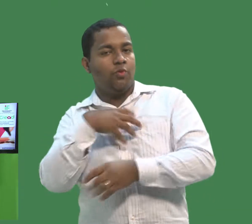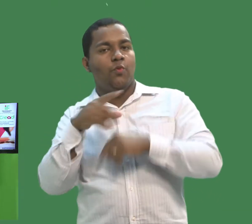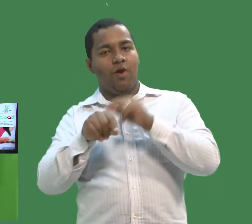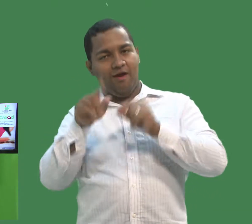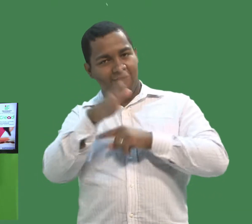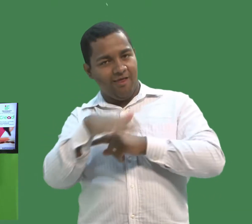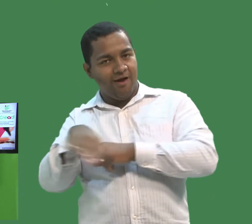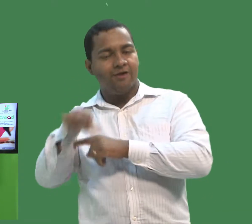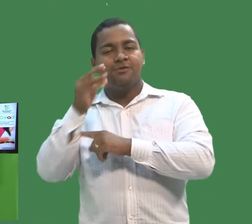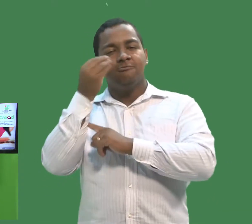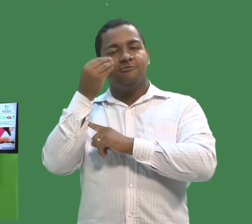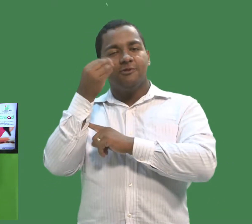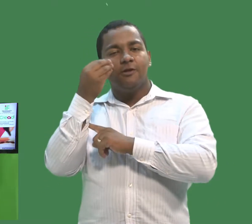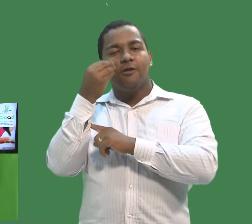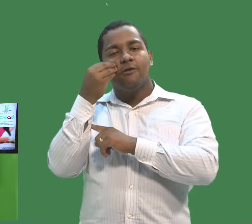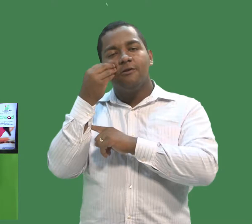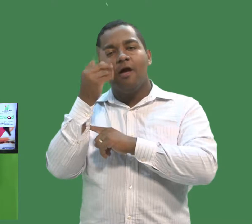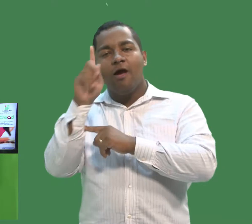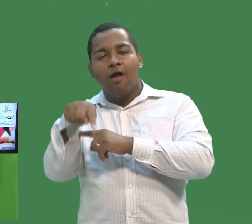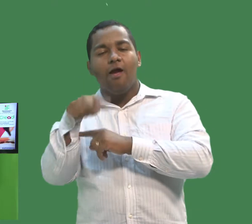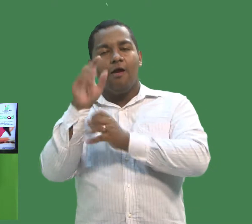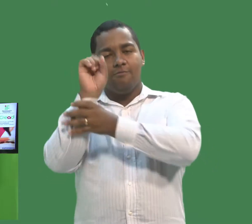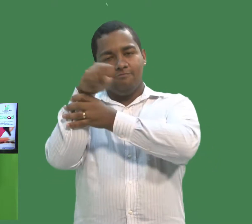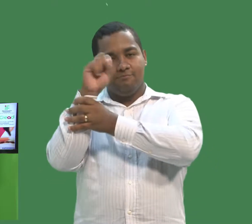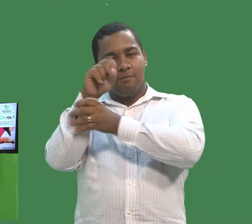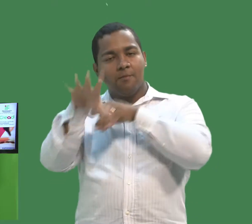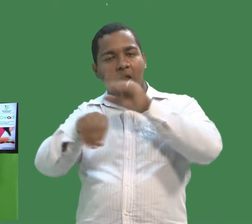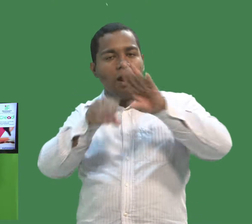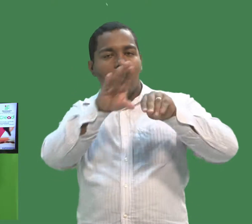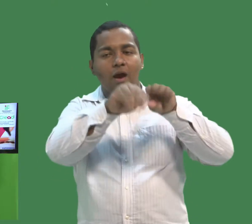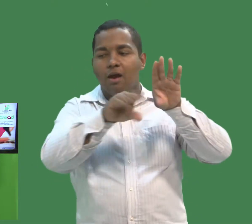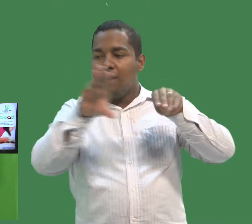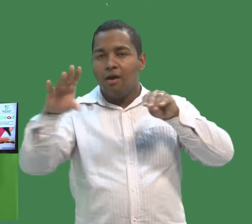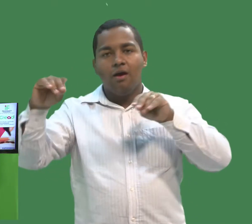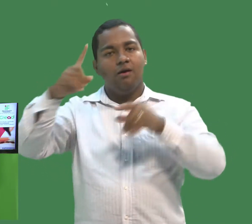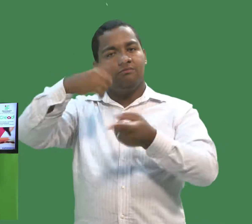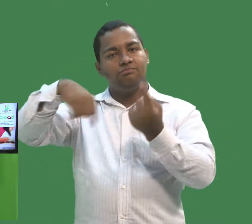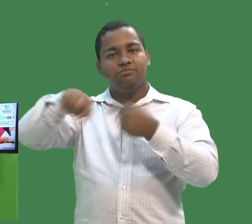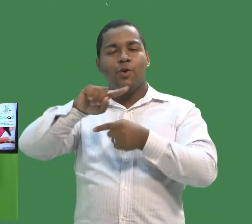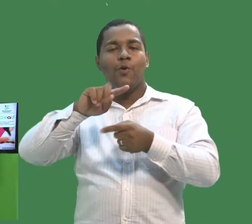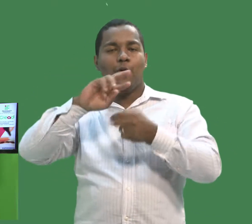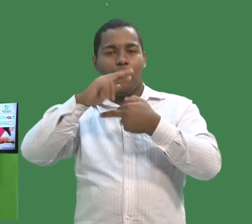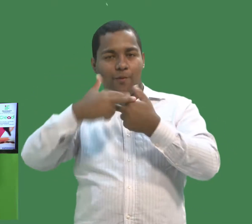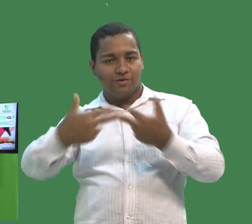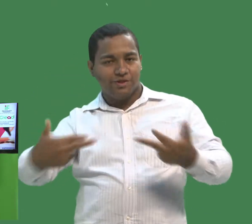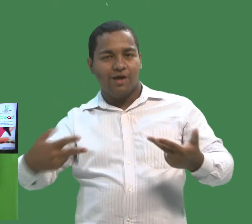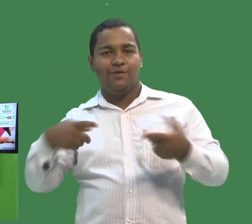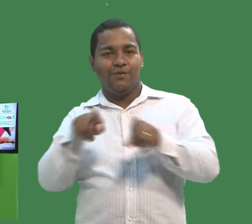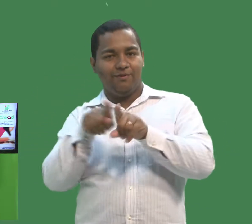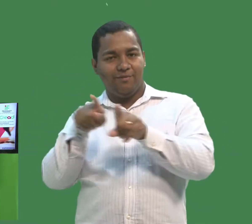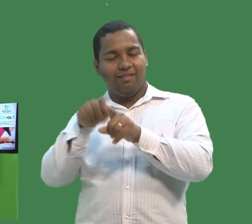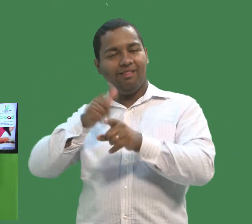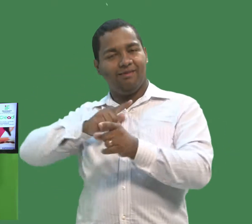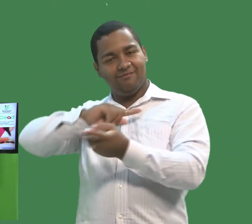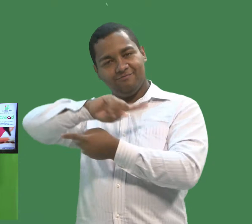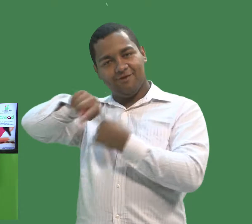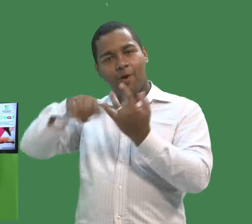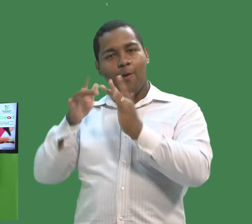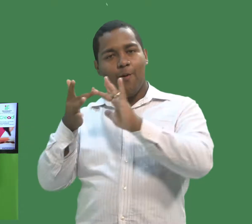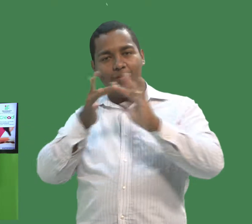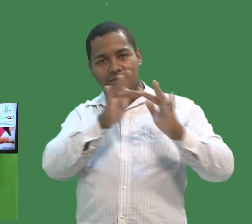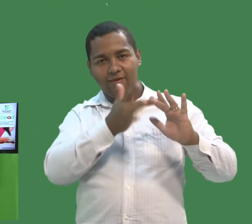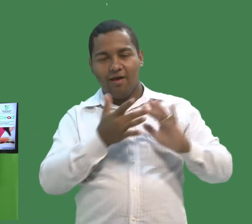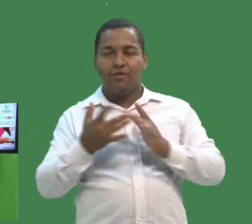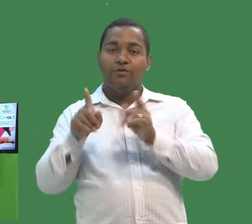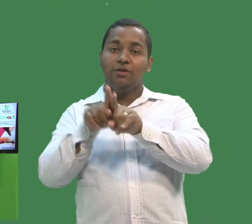criança busca adquirir coordenação motora e aprender sobre os objetos que a rodeiam. De 1 ano e meio ou